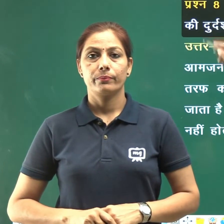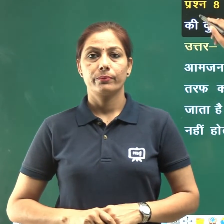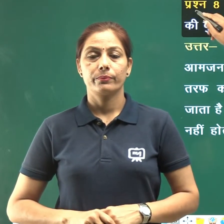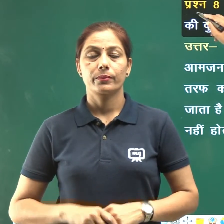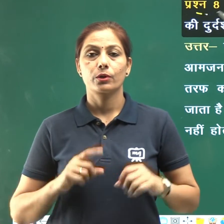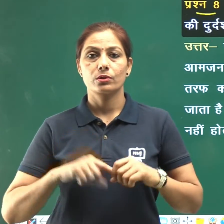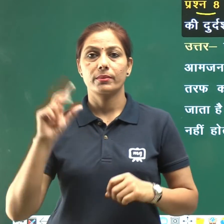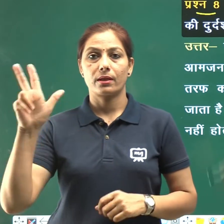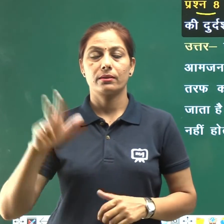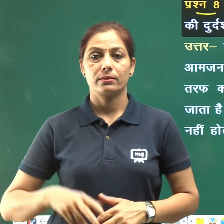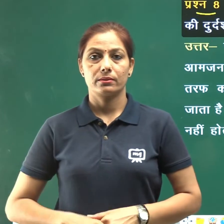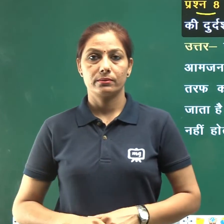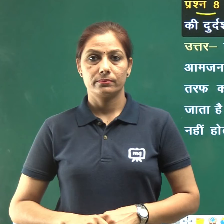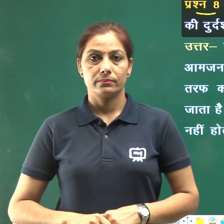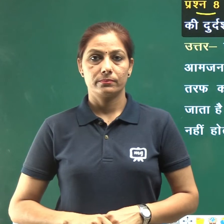प्रश्न 8,